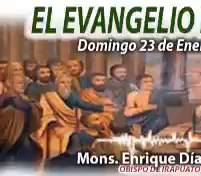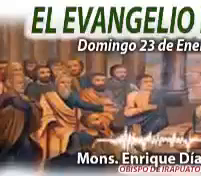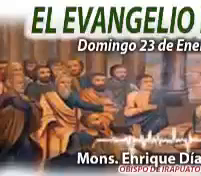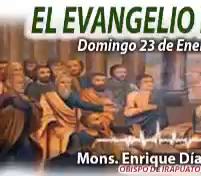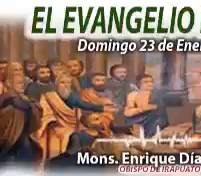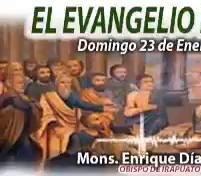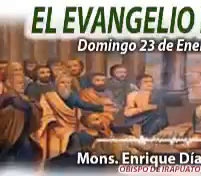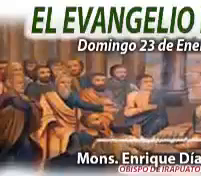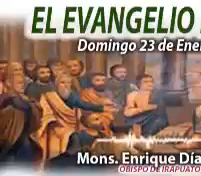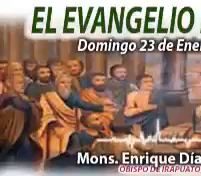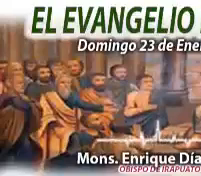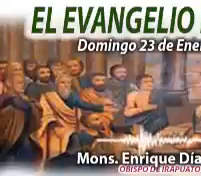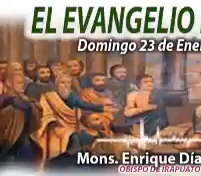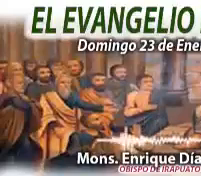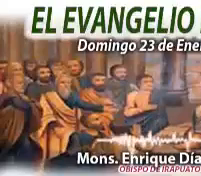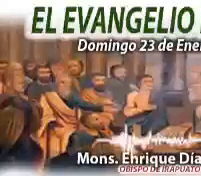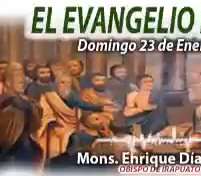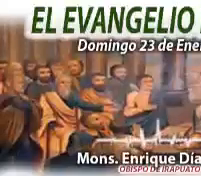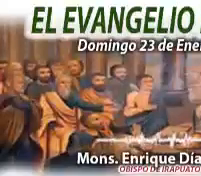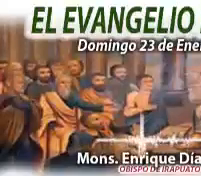Aliméntame,